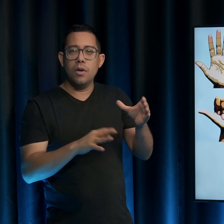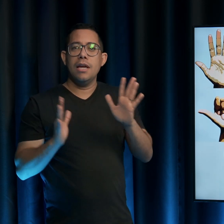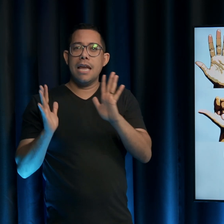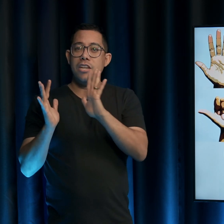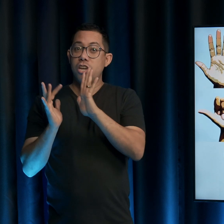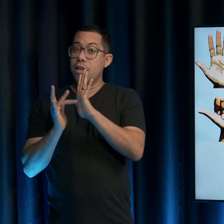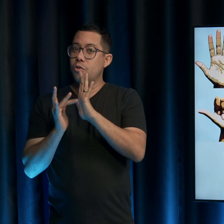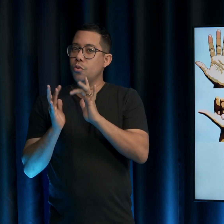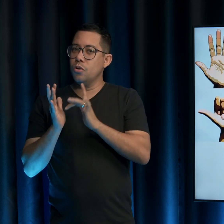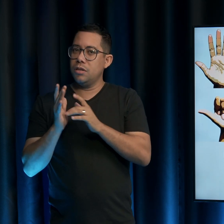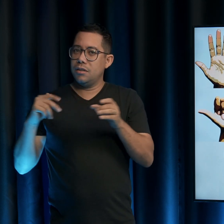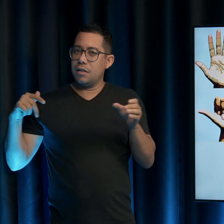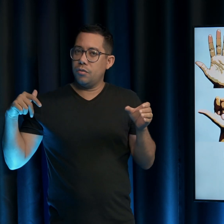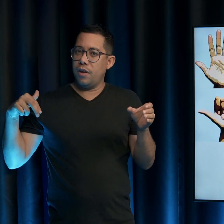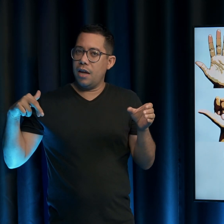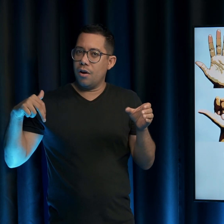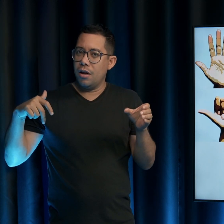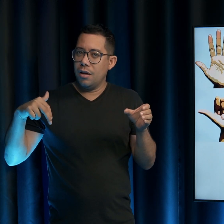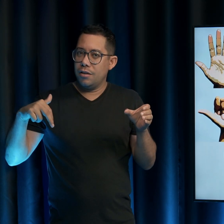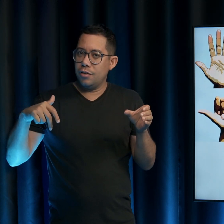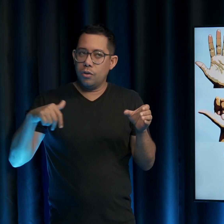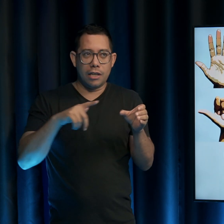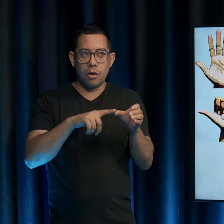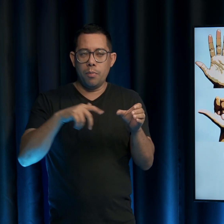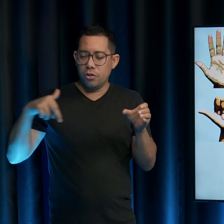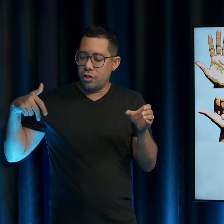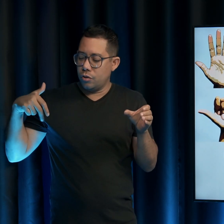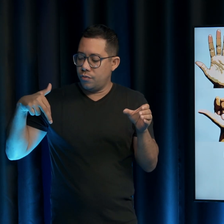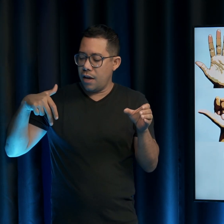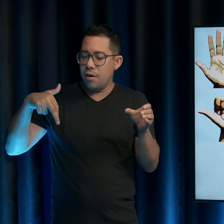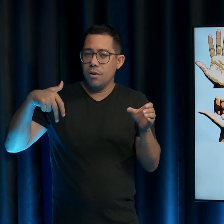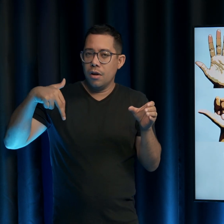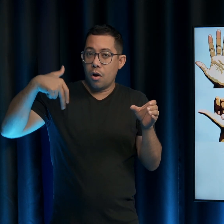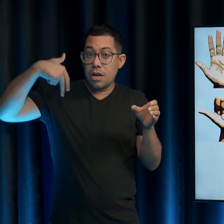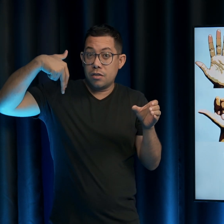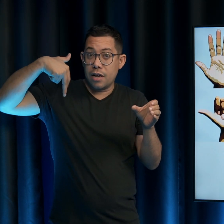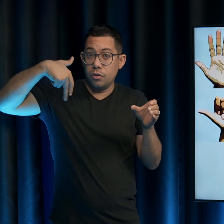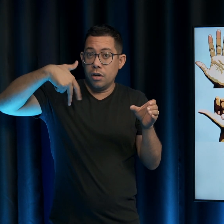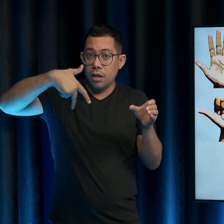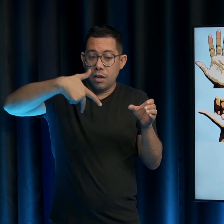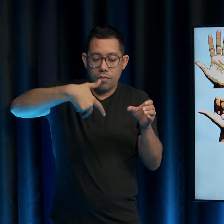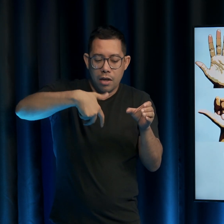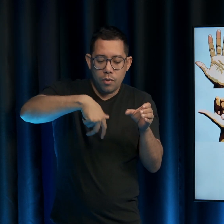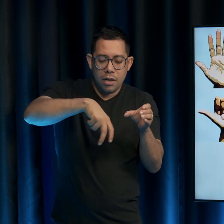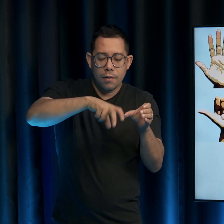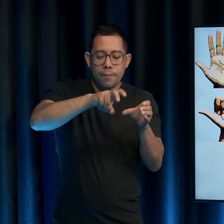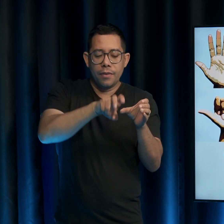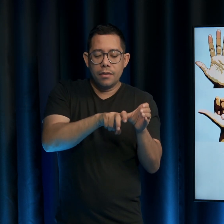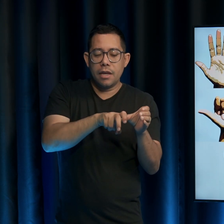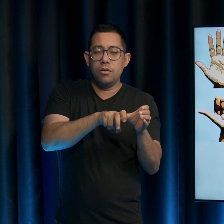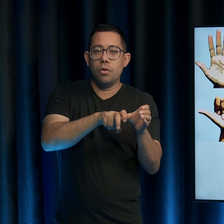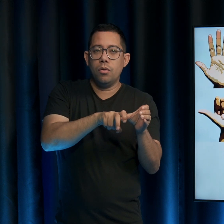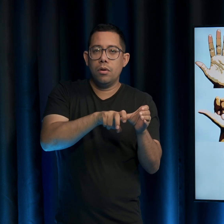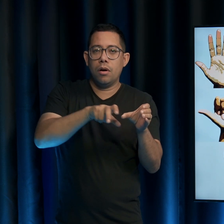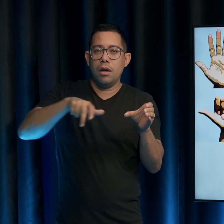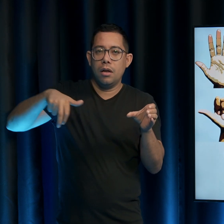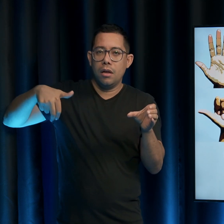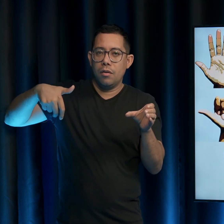aí Jesus, certo, veio, ó, Jesus, aqui tá o poço, Jesus veio, ó, o classificador, e veio e sentou, ó, veio